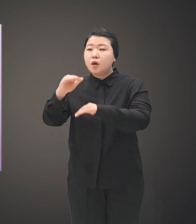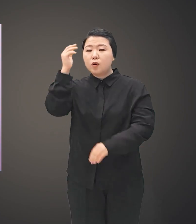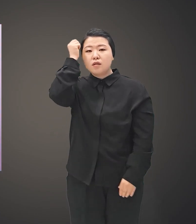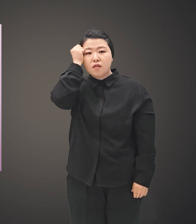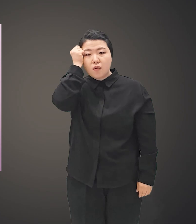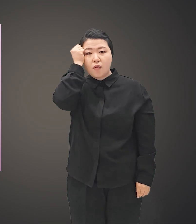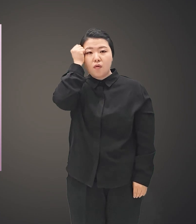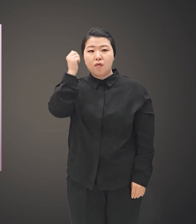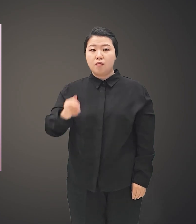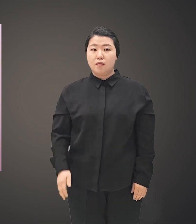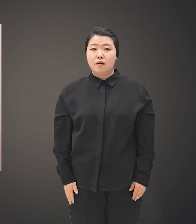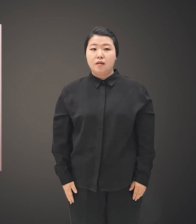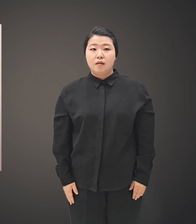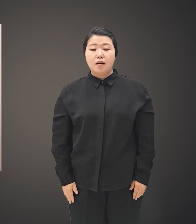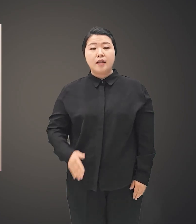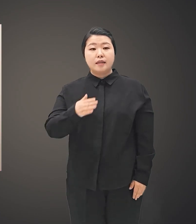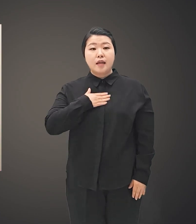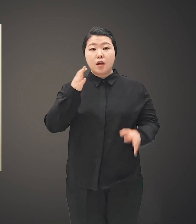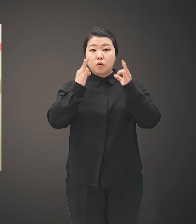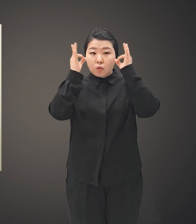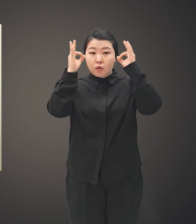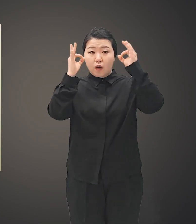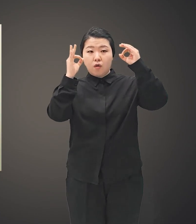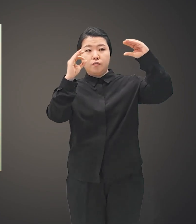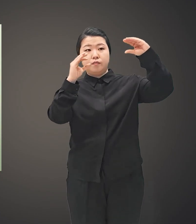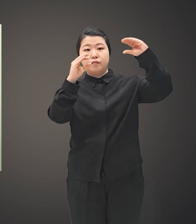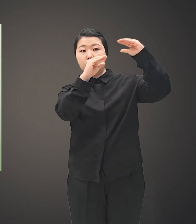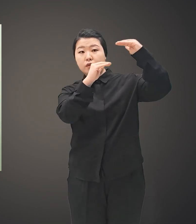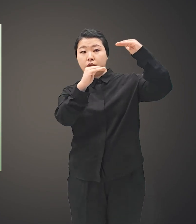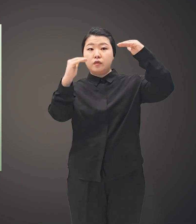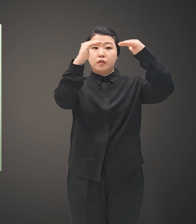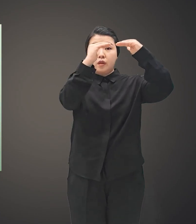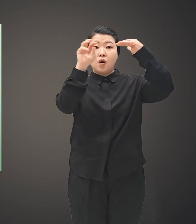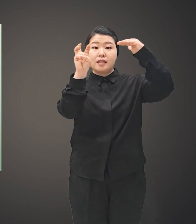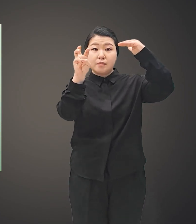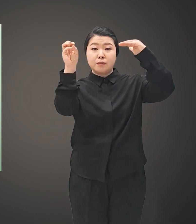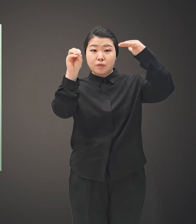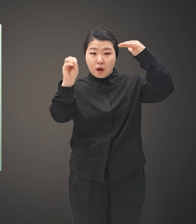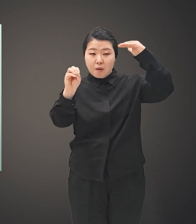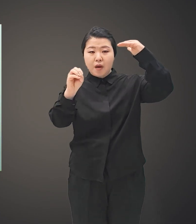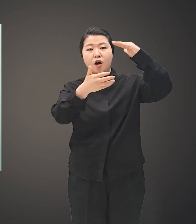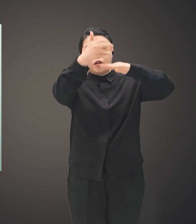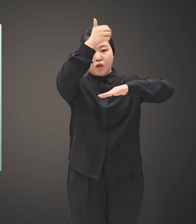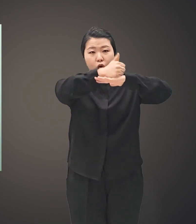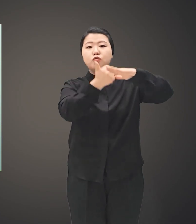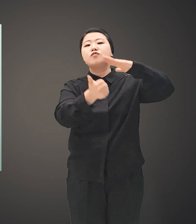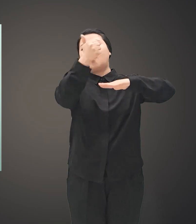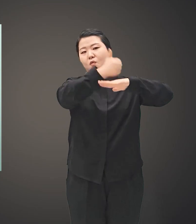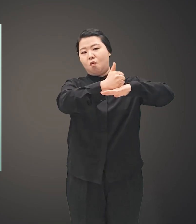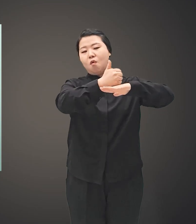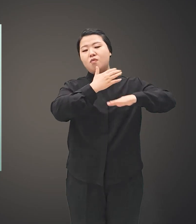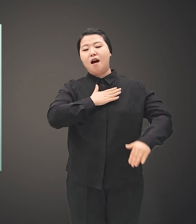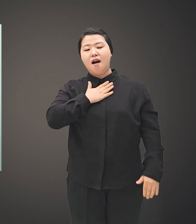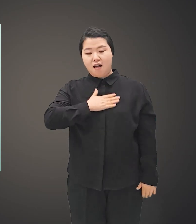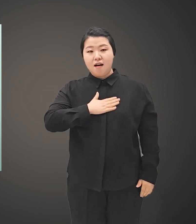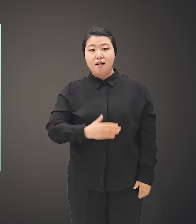남았어요. 내 노력 30%를 더하면 바로 그것이 성공이라는 것을 알고 있거든요.